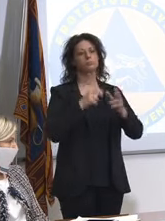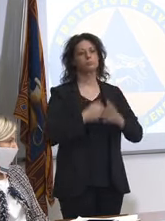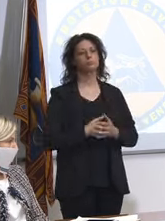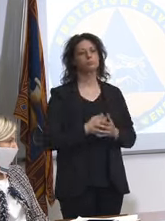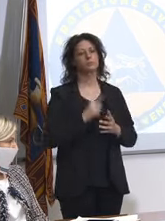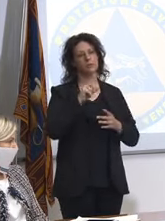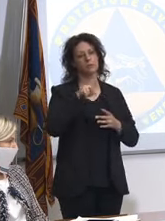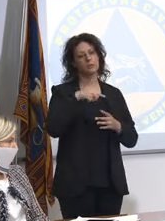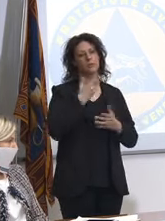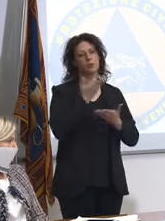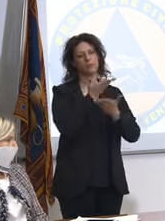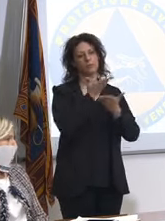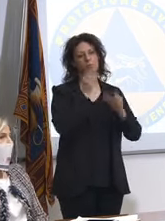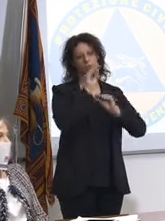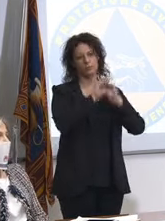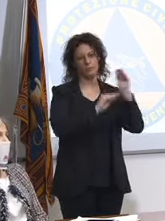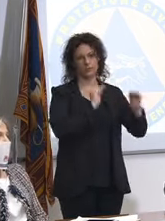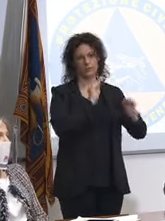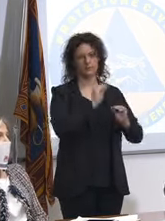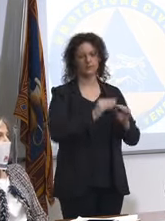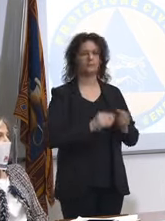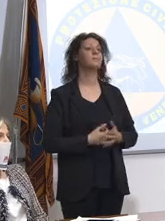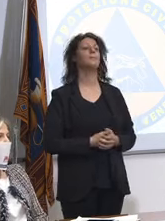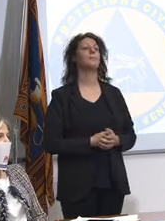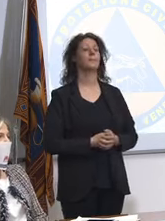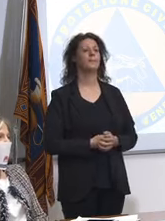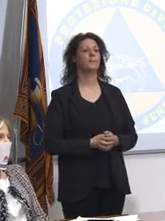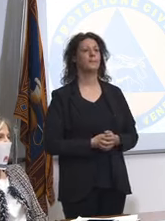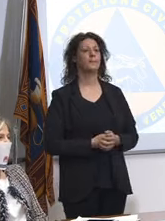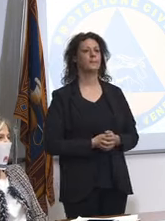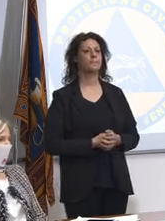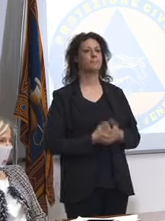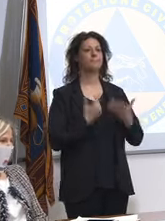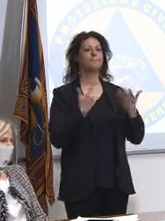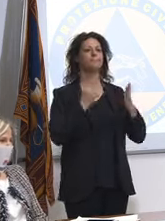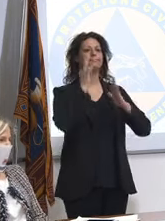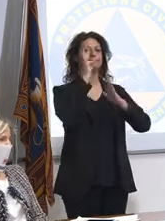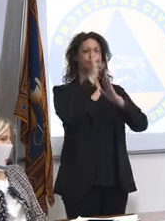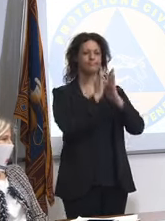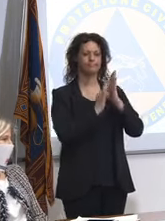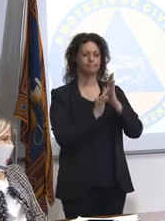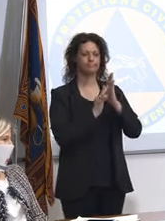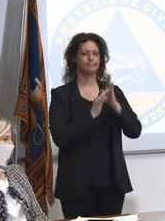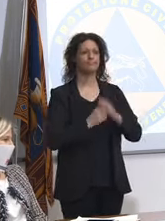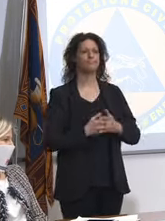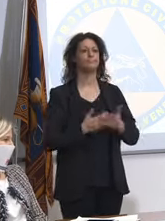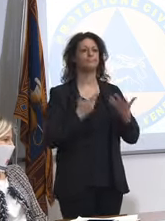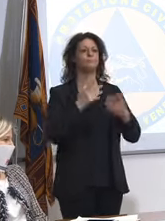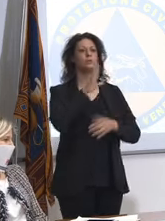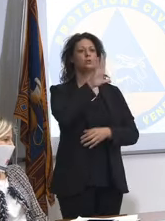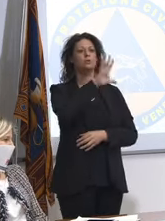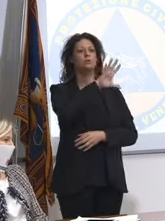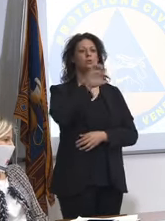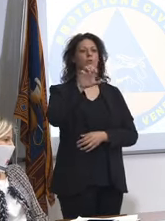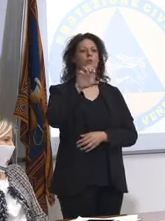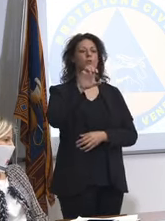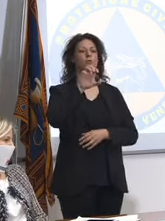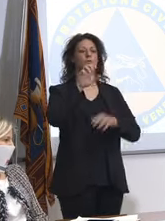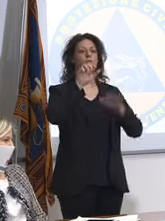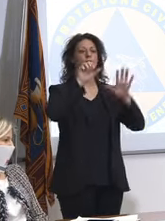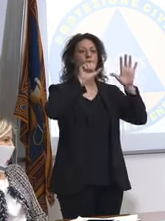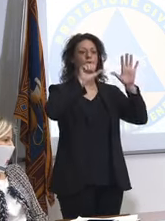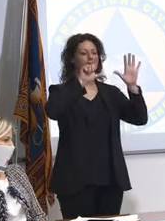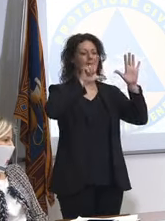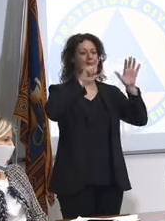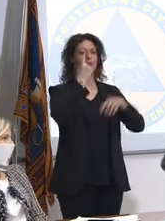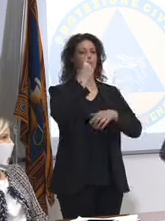lasciamo spazio alle domande. Allora, per quanto riguarda il bollettino, abbiamo